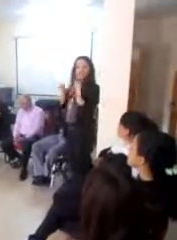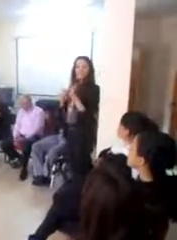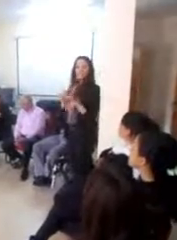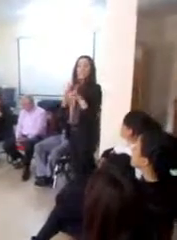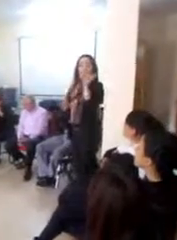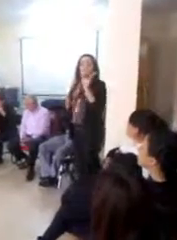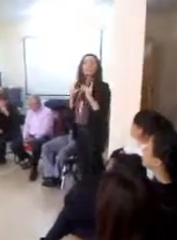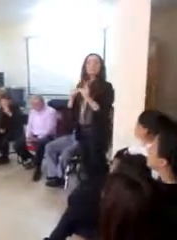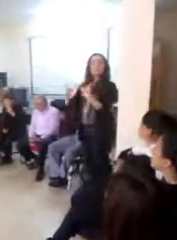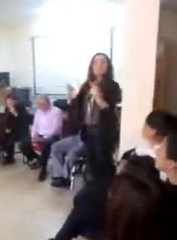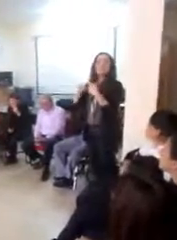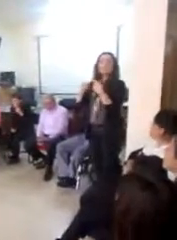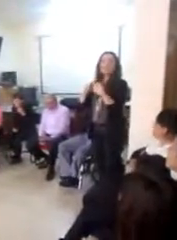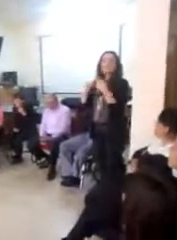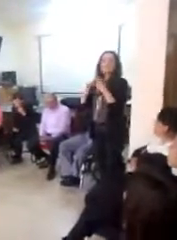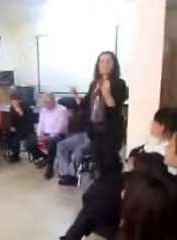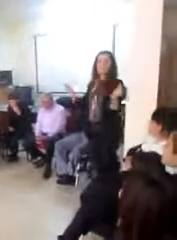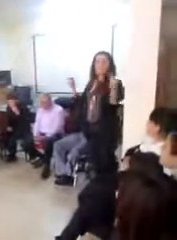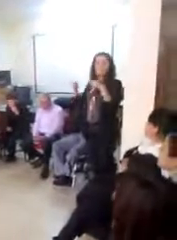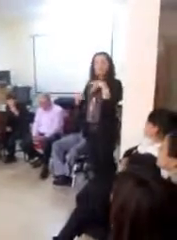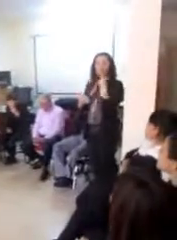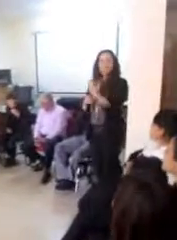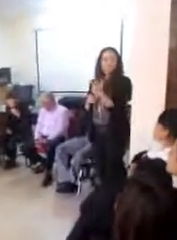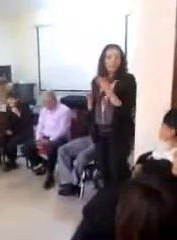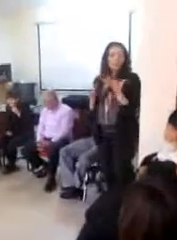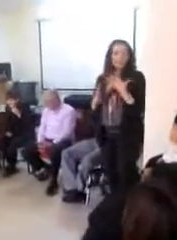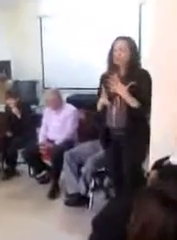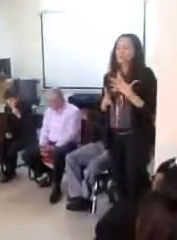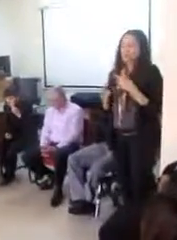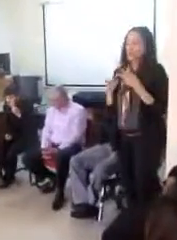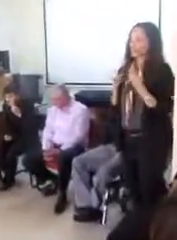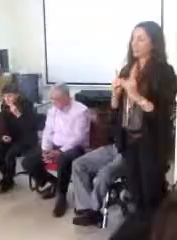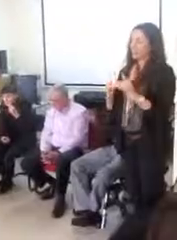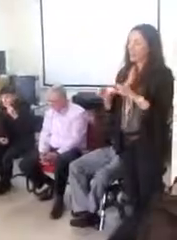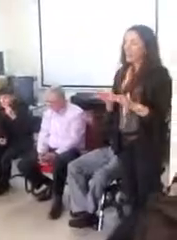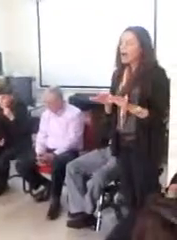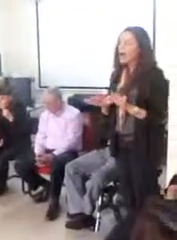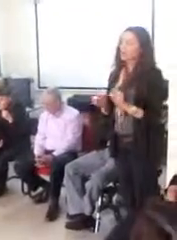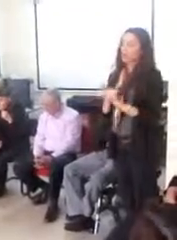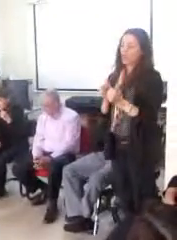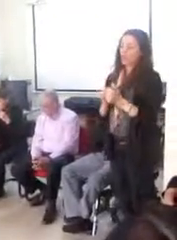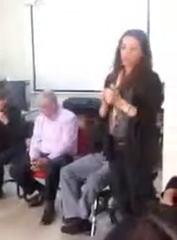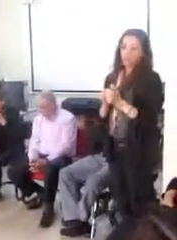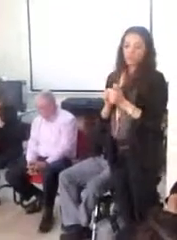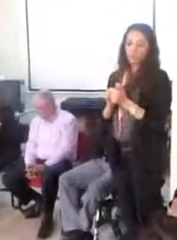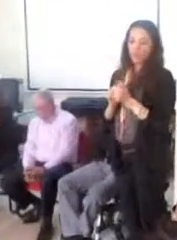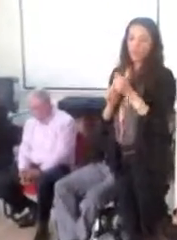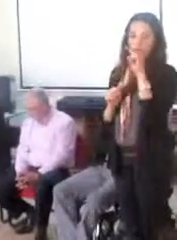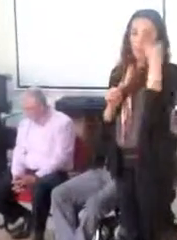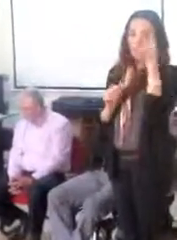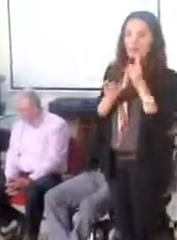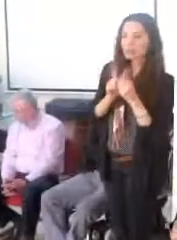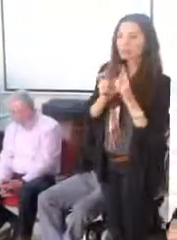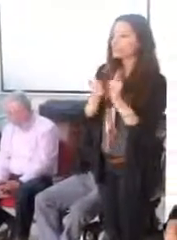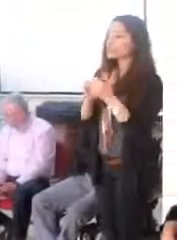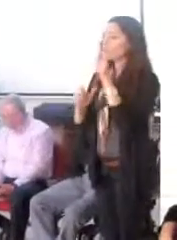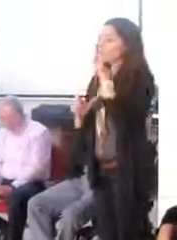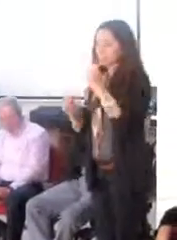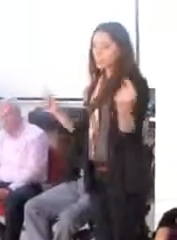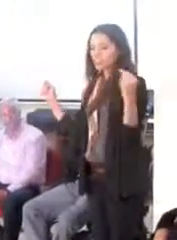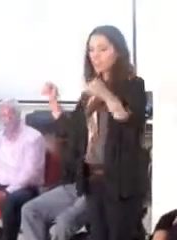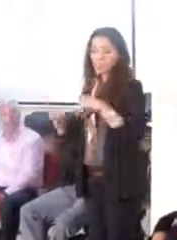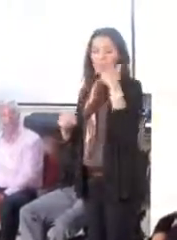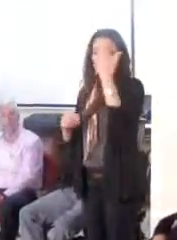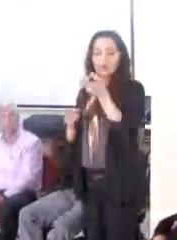طريقه مشتركه، كيف انتم توصلوا لي ايش بدكم، اذا كان عن طريق الخشام، عن طريق ان نساعد بحنان او نساعد اي انسان